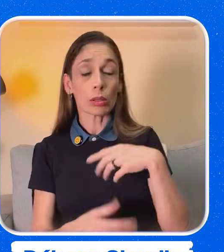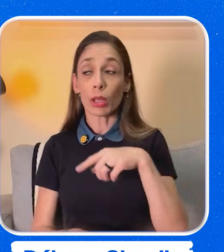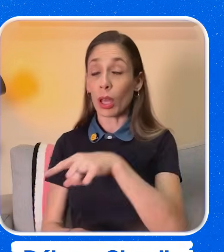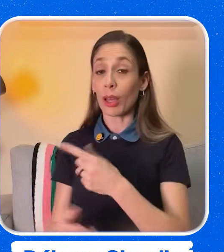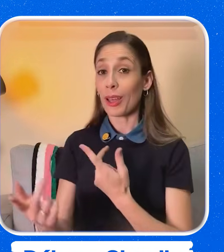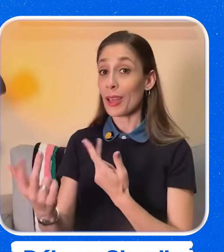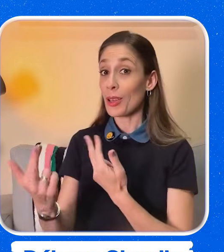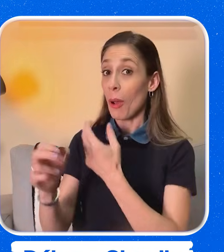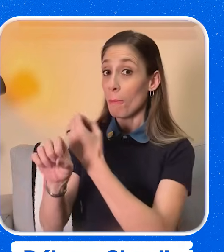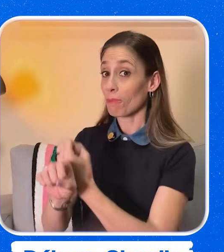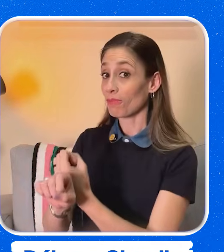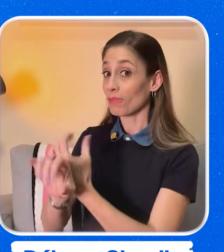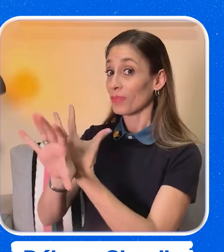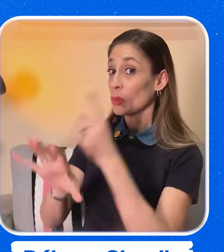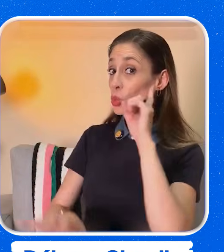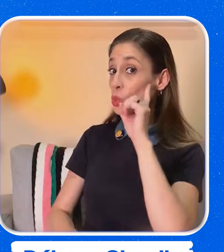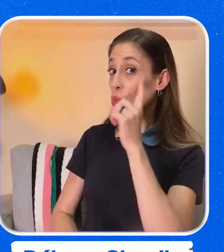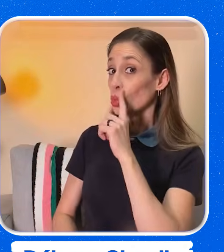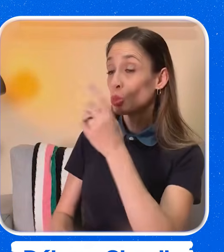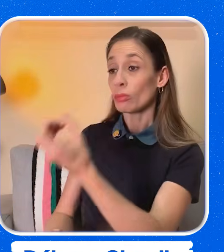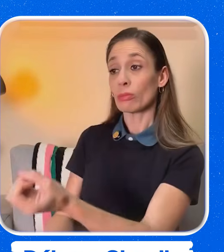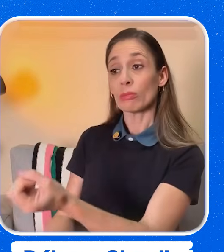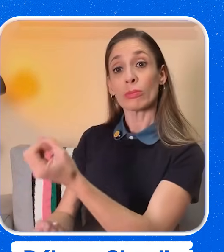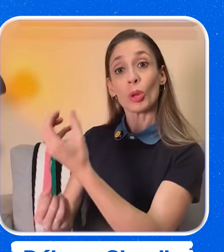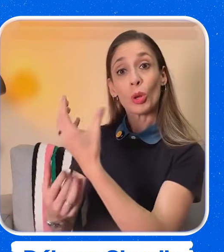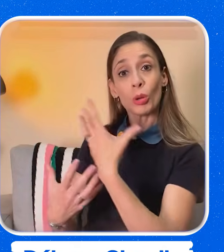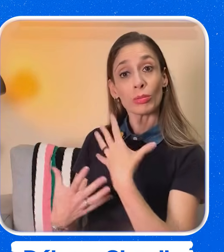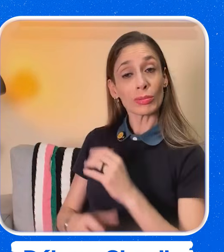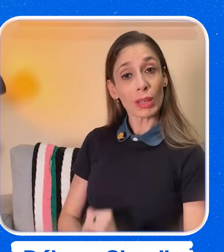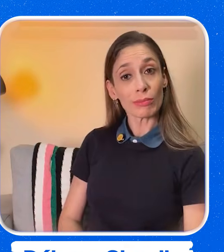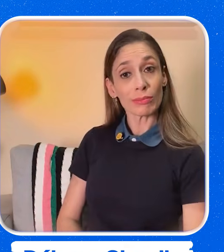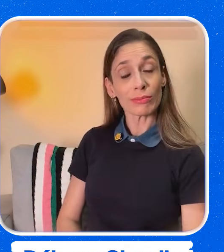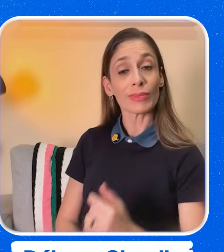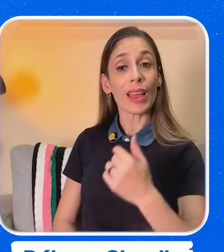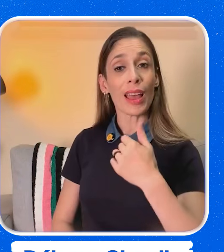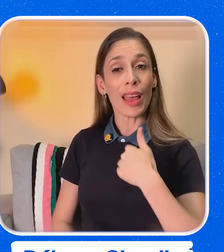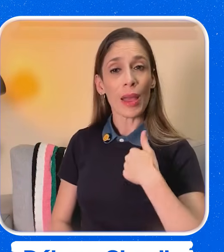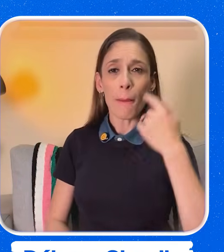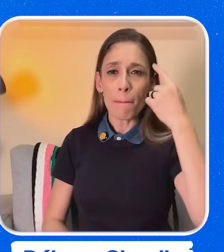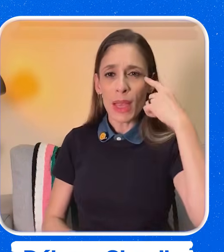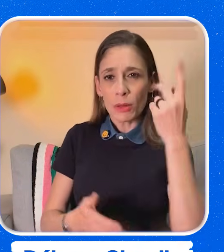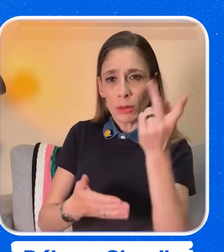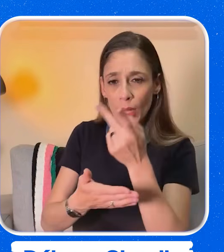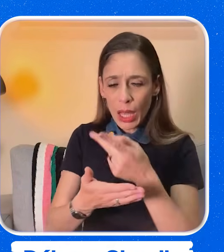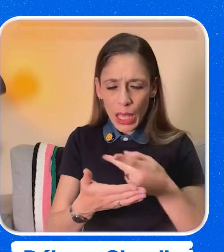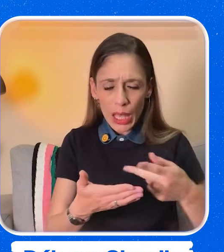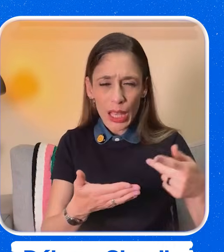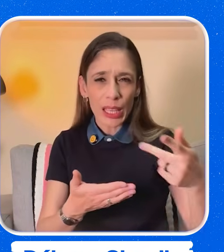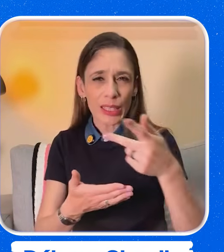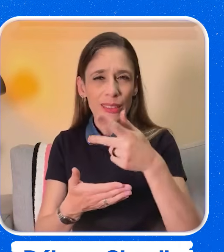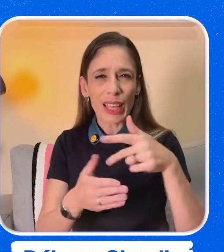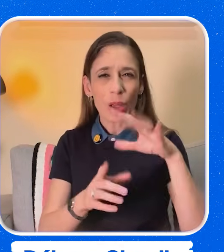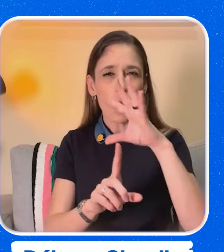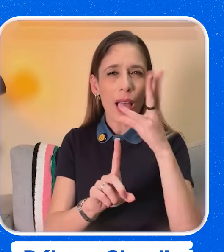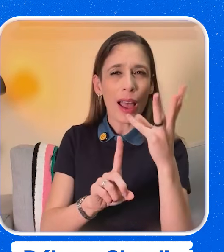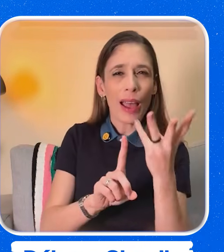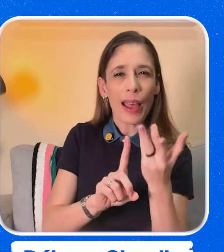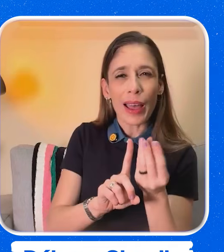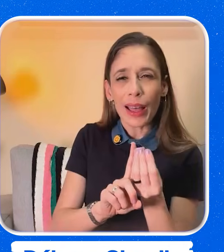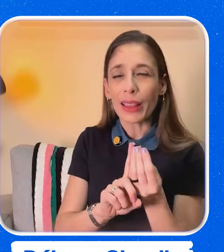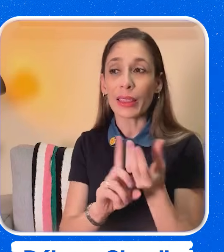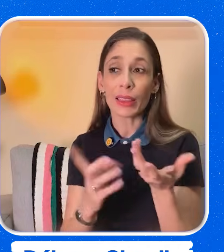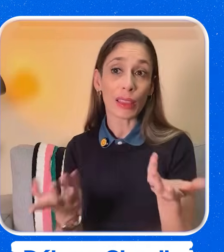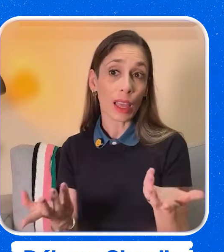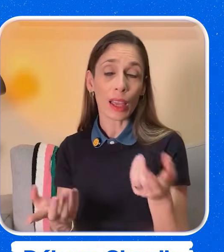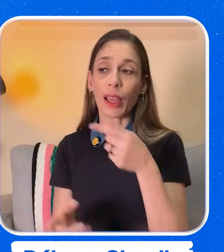da videochamada, a gente chega na arte, eu vou criando, vou enviando para ela vai sugerindo, igualzinho uma